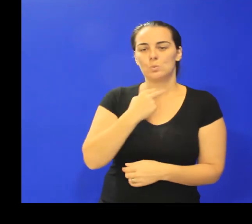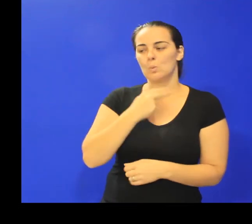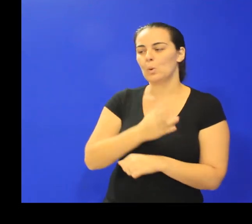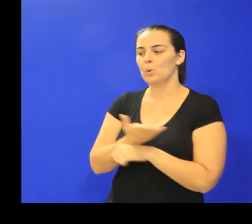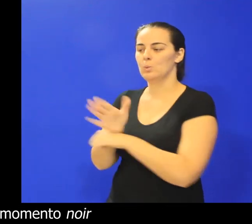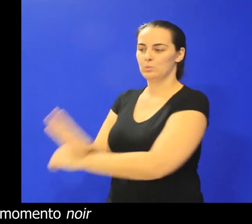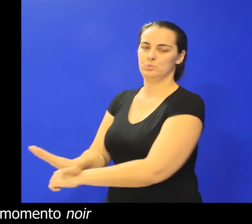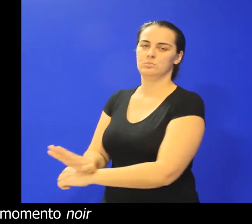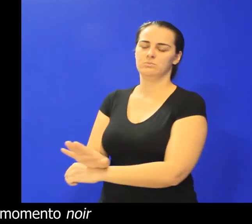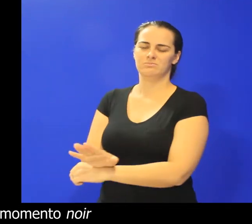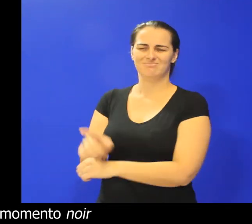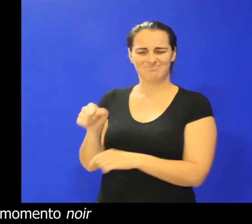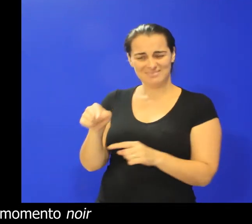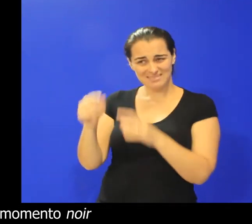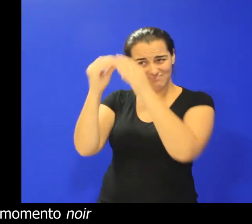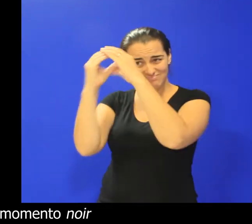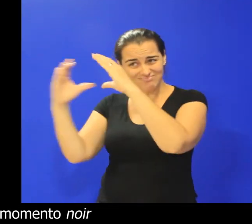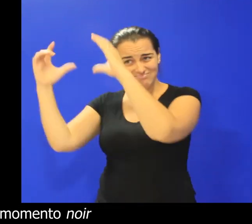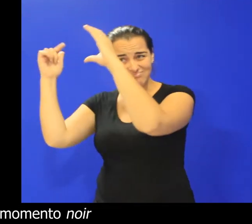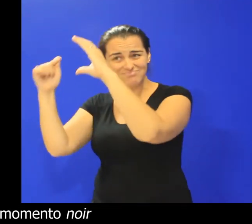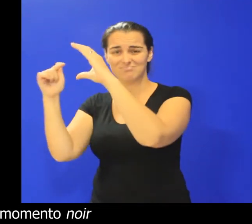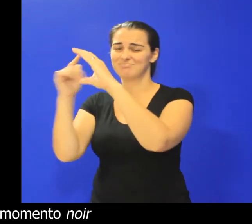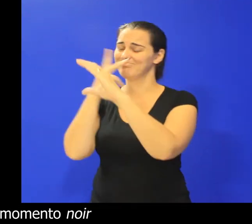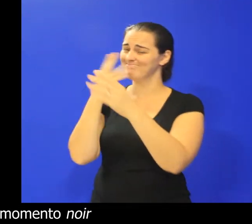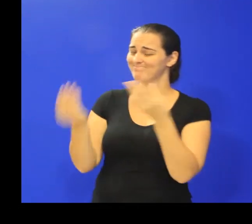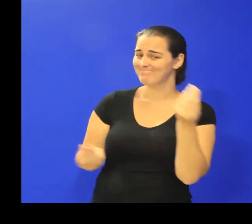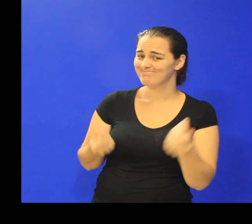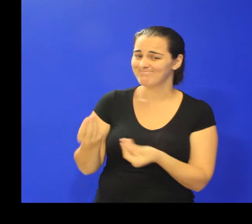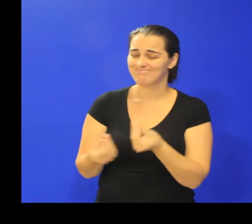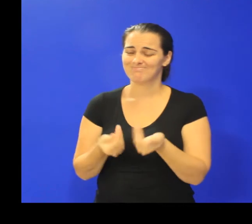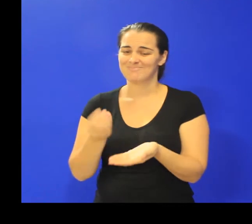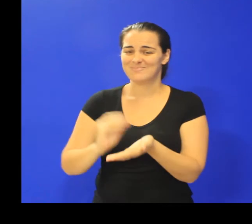todos. Tá, peraí. Momento no ar.